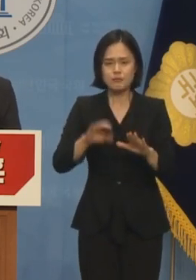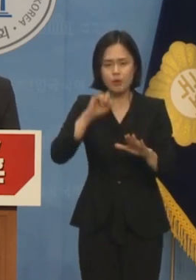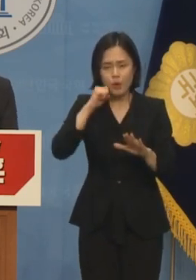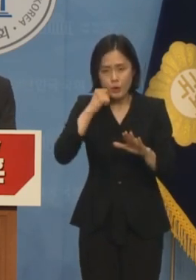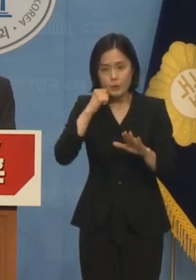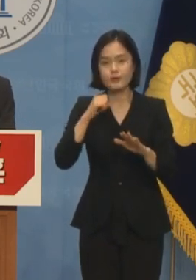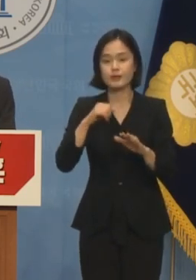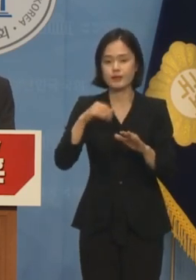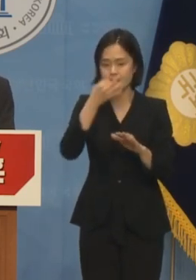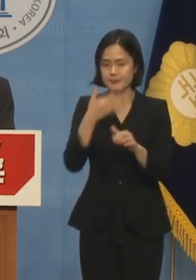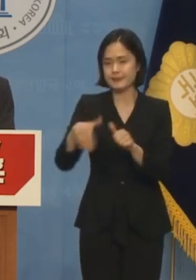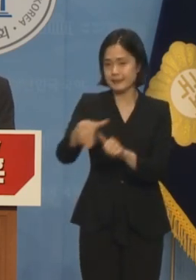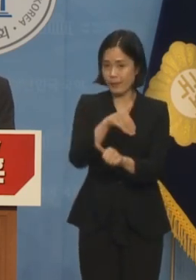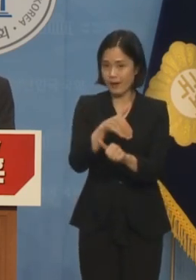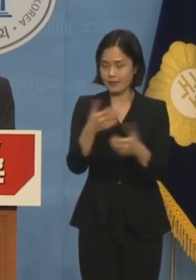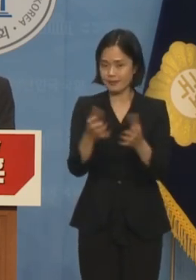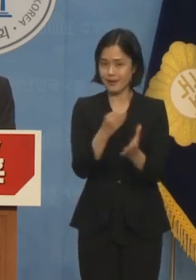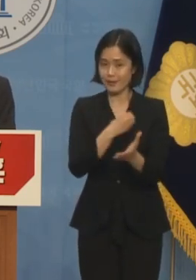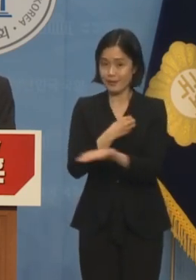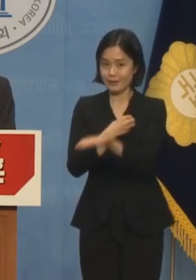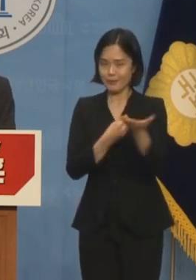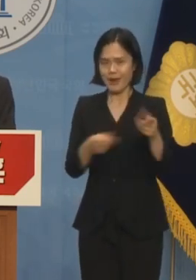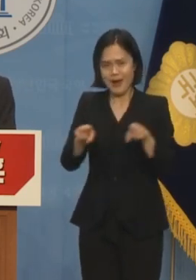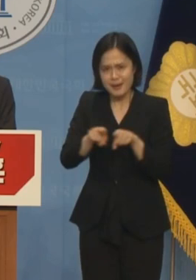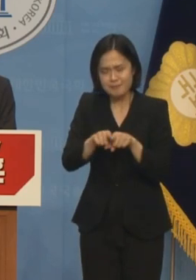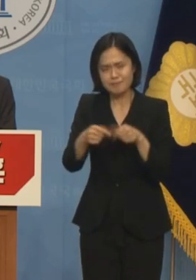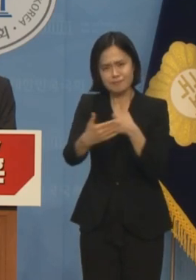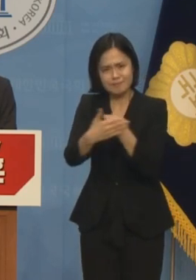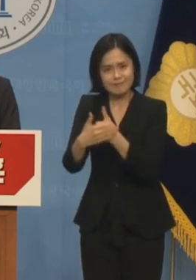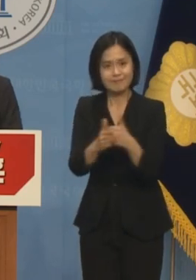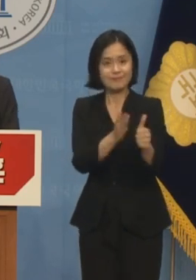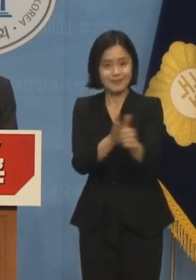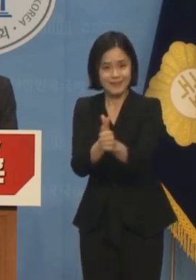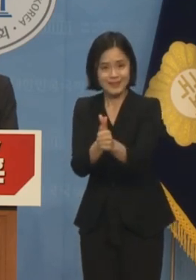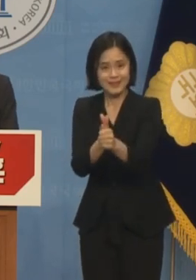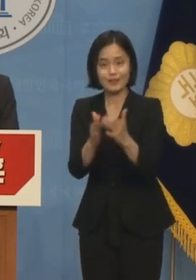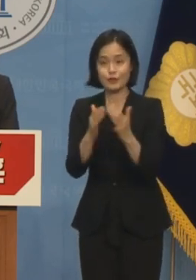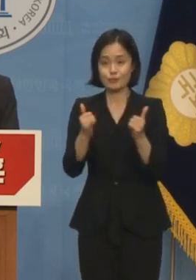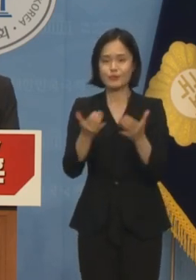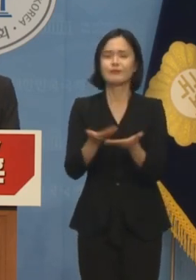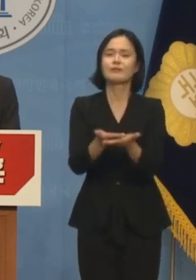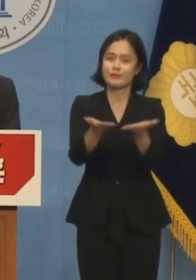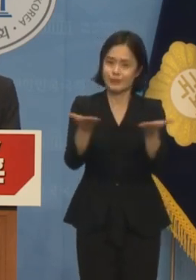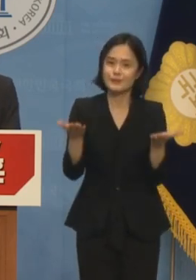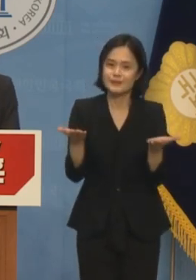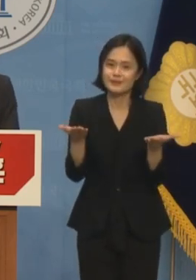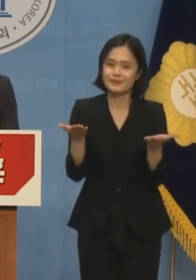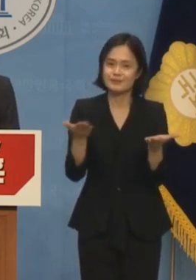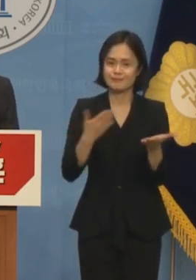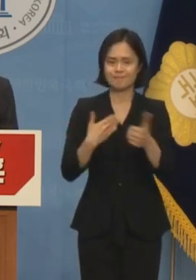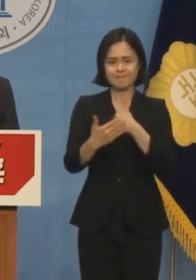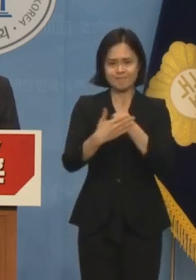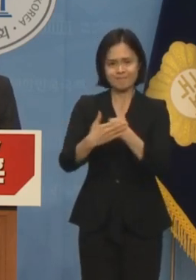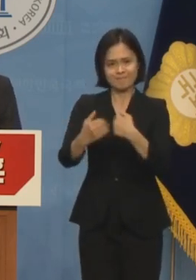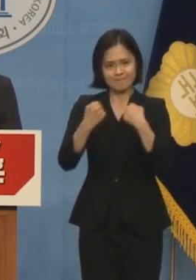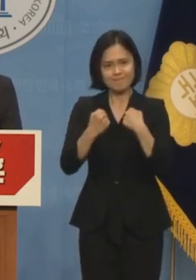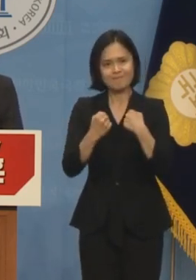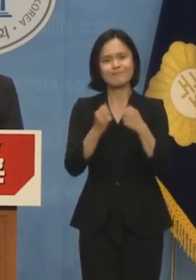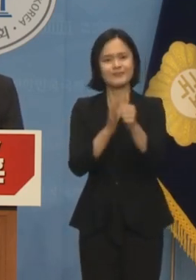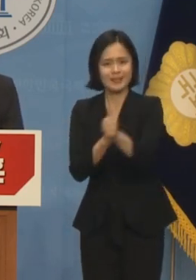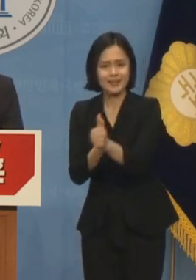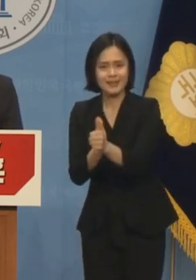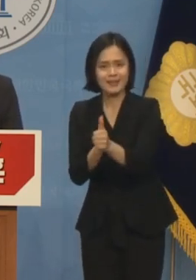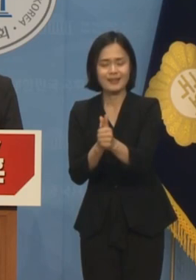길에 우리 당원 동지 여러분들 함께 해주시기를 바랍니다. 국민 여러분께서도 저에게 힘을 주시기를